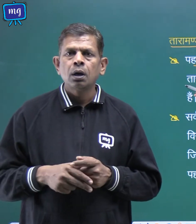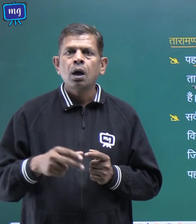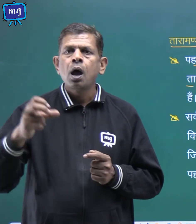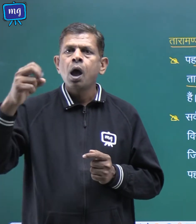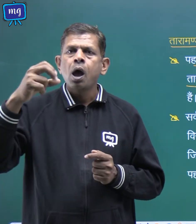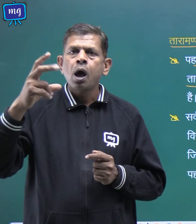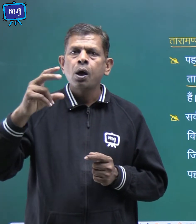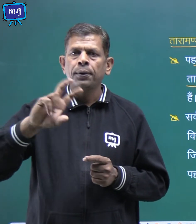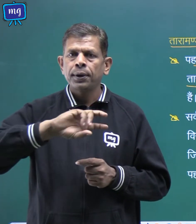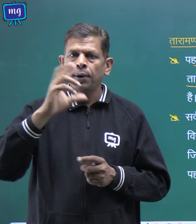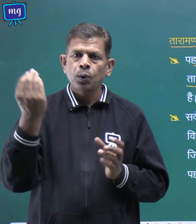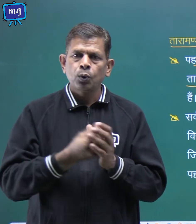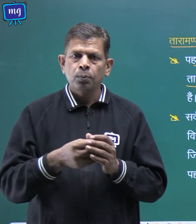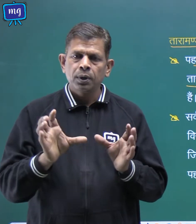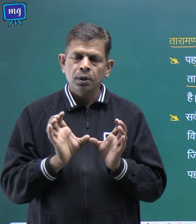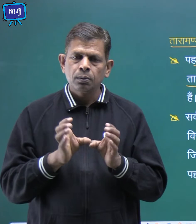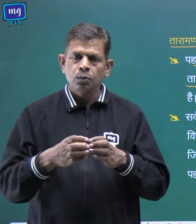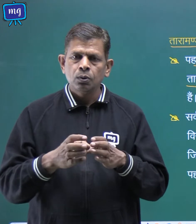तारों के समूह को